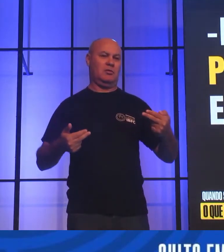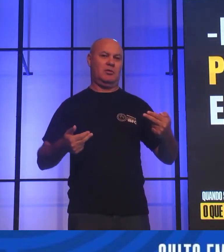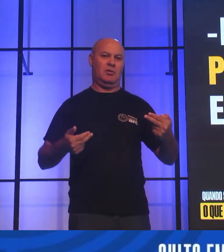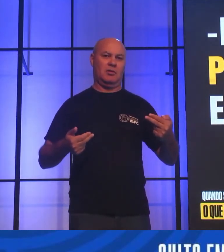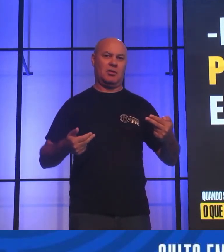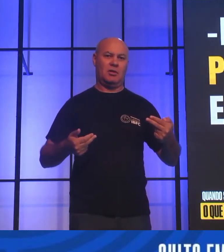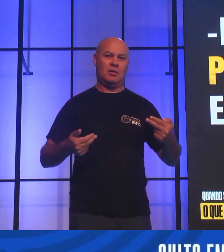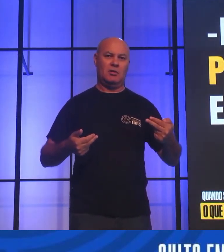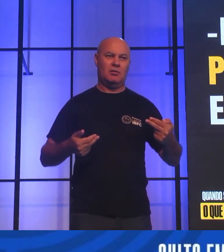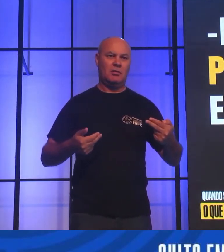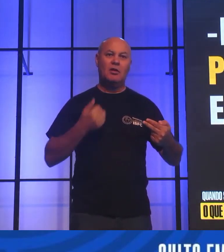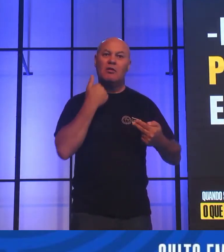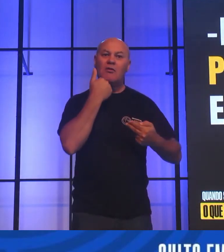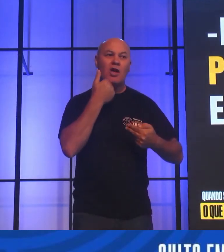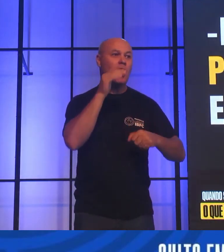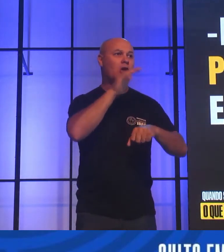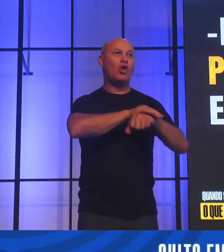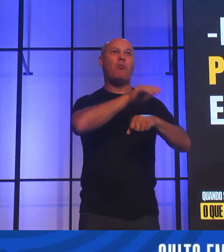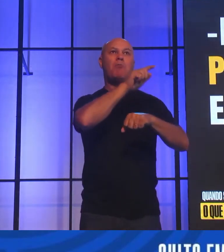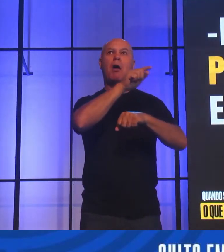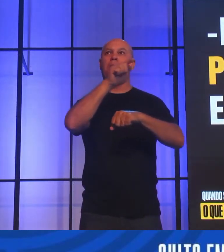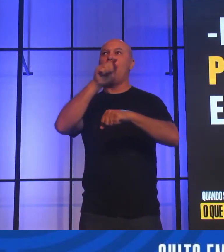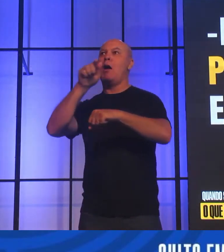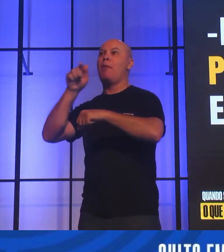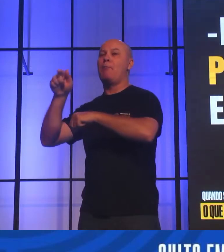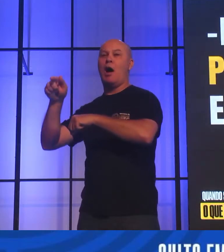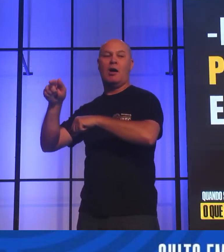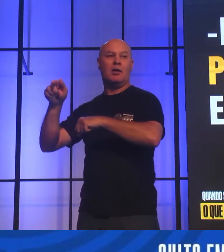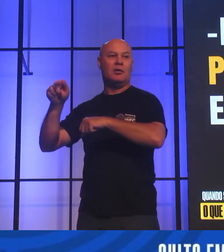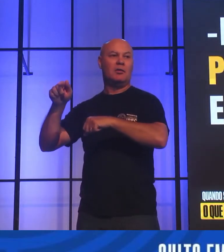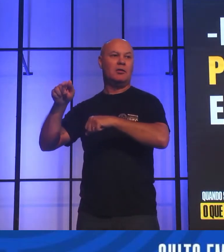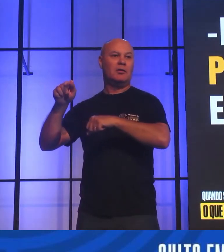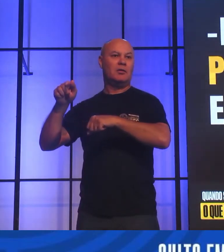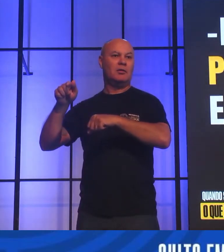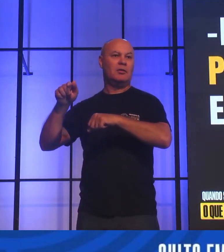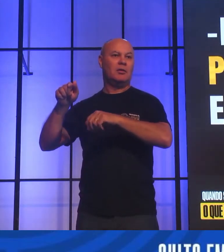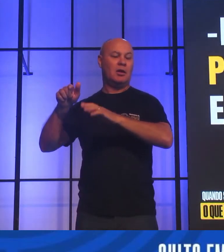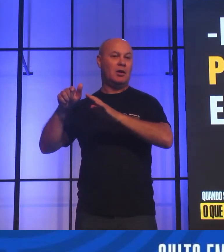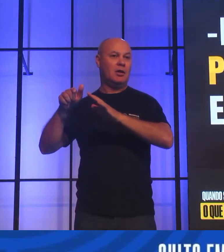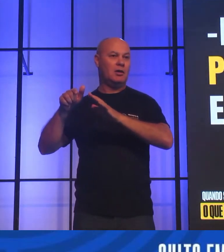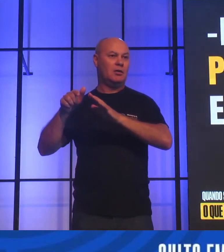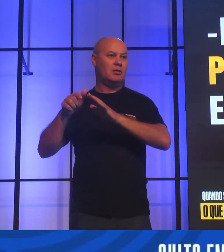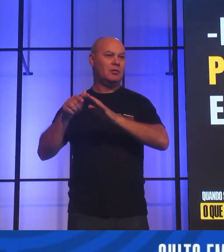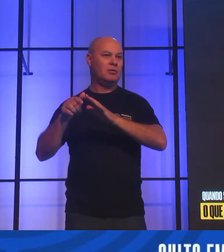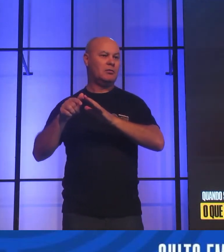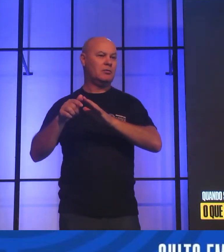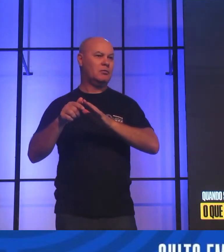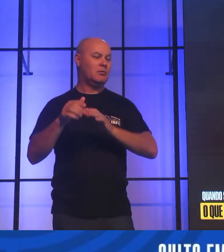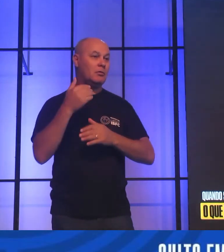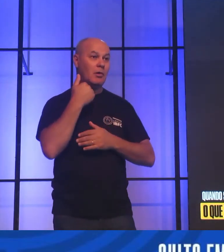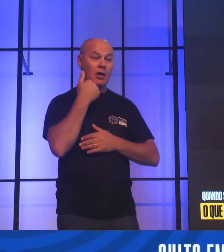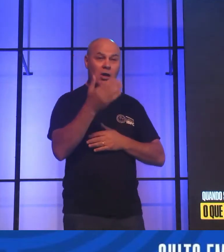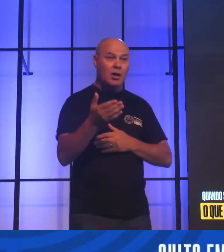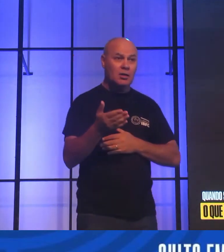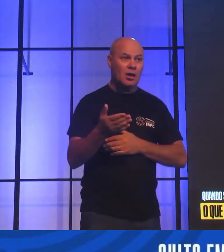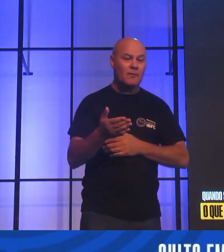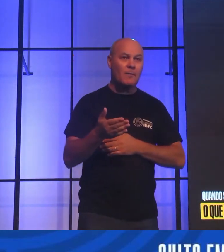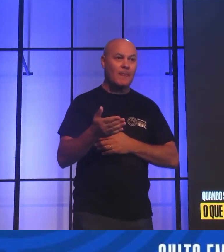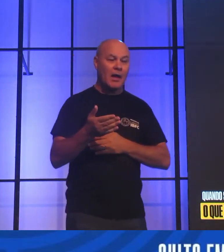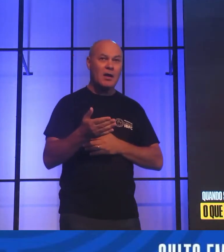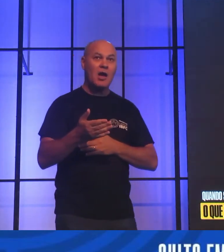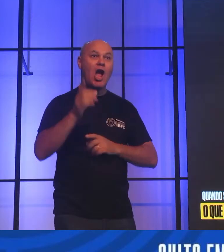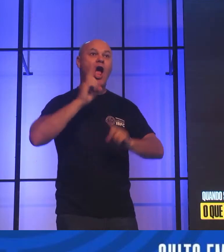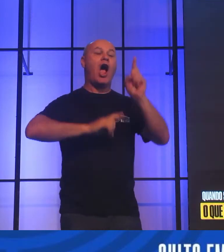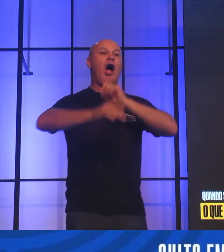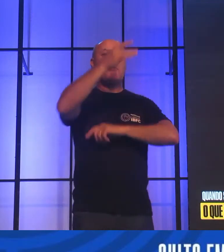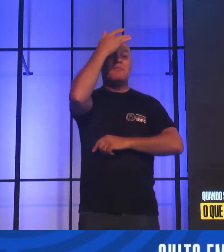Porque o meu problema e o seu problema não é o exterior. O meu problema